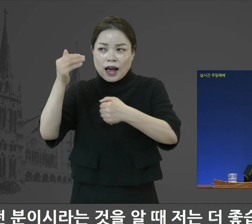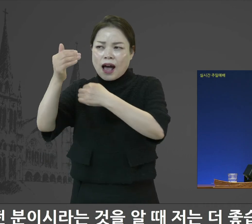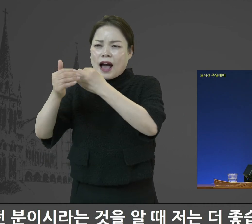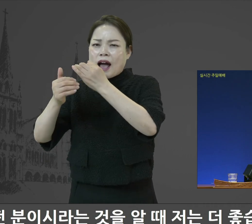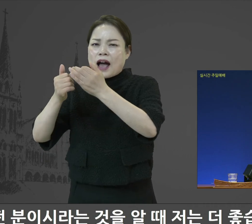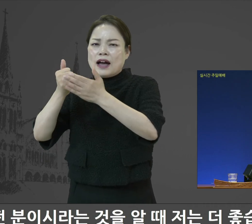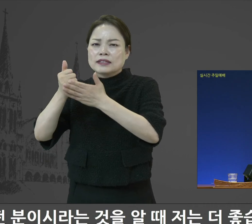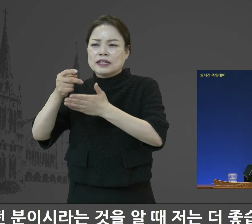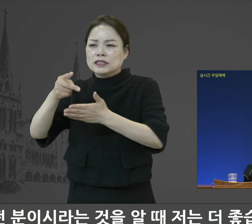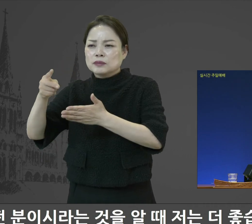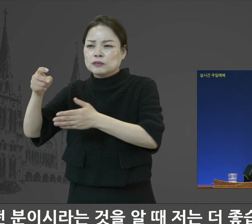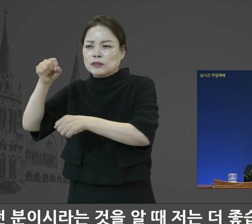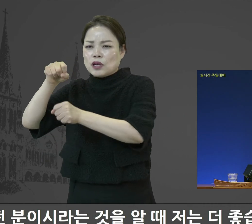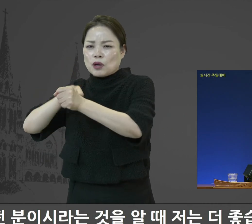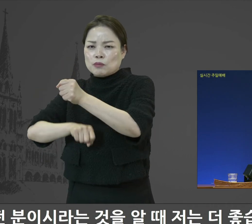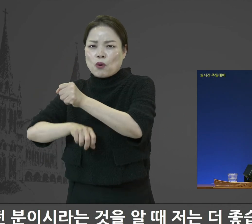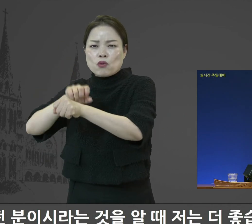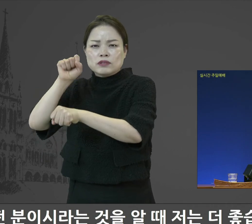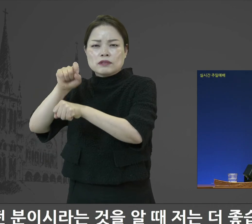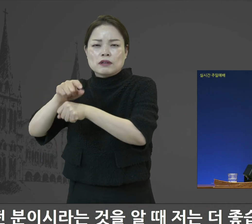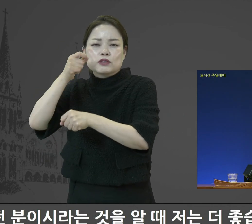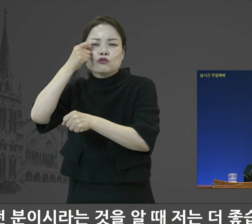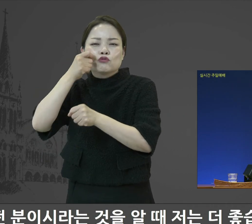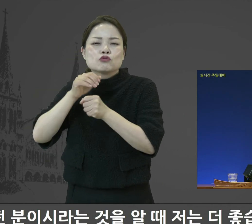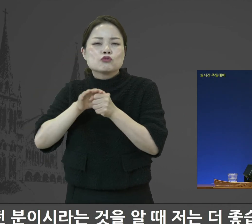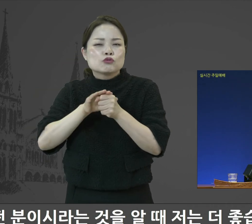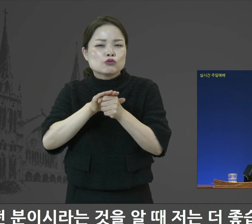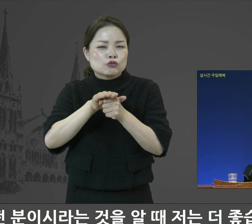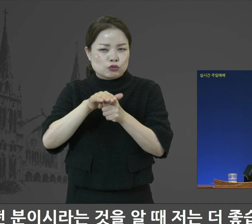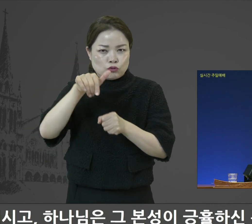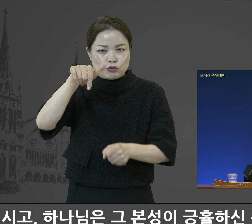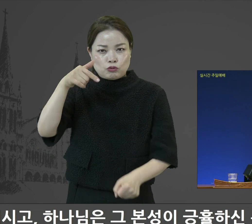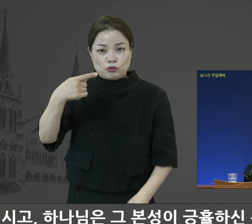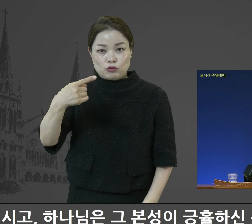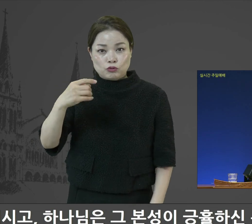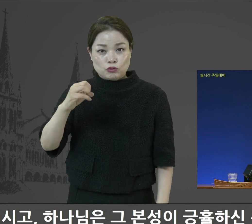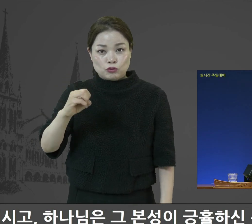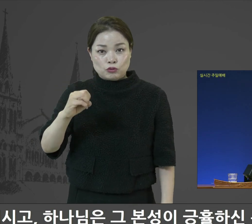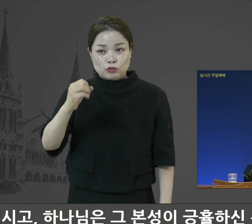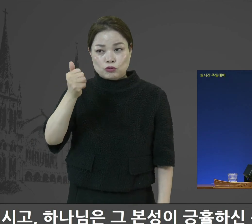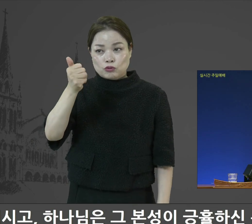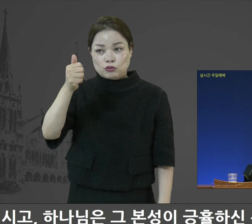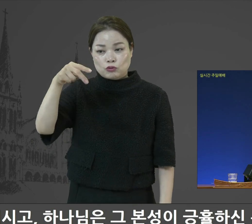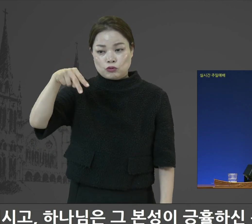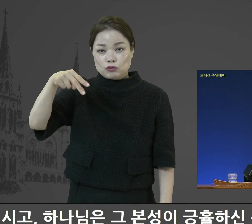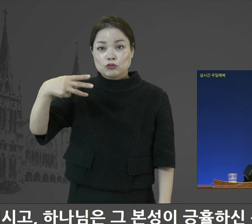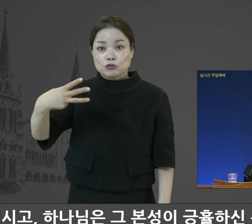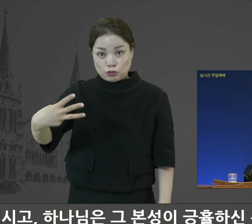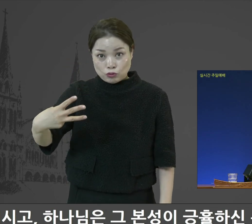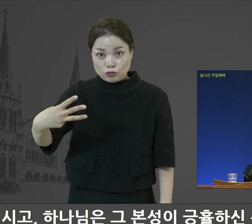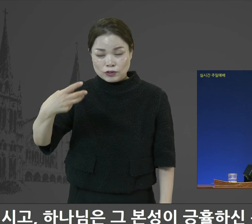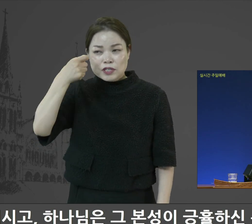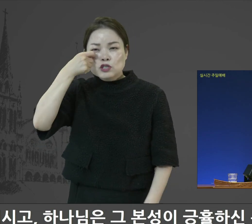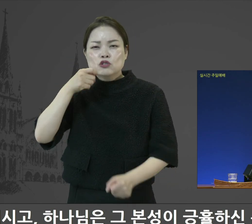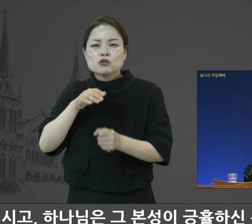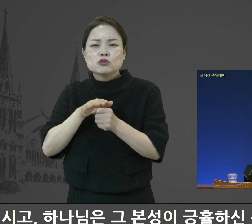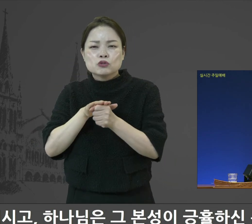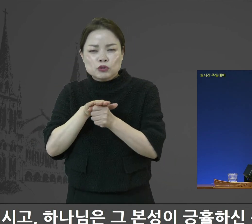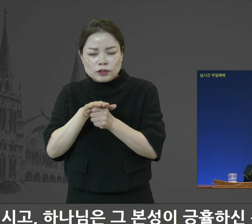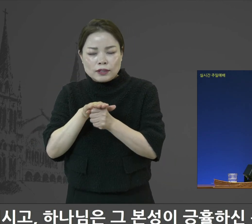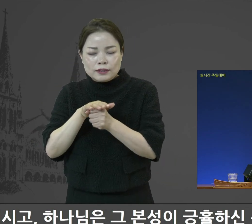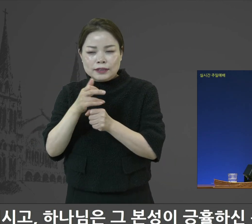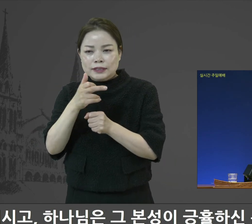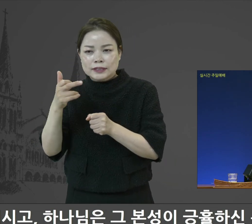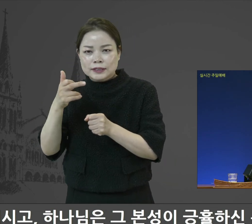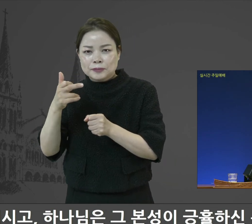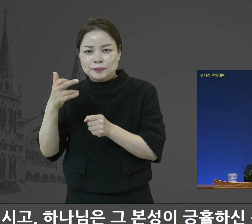하나님은 그 본성이 긍휼하심입니다. 하나님은 본성이 긍휼하셔요. 그렇기 때문에 큰 일을